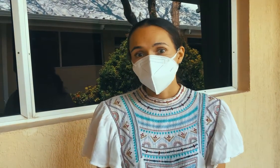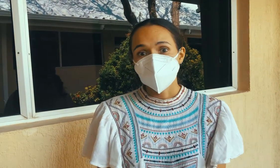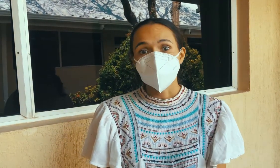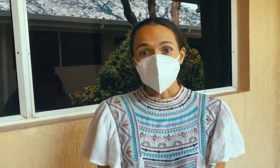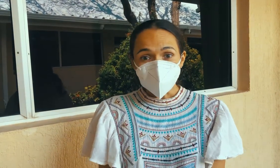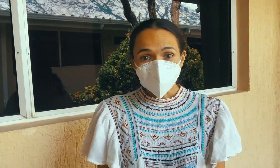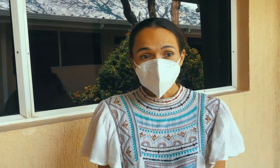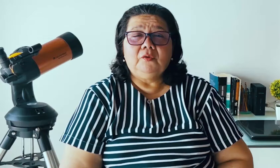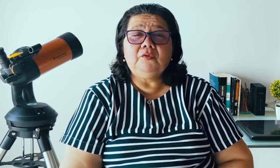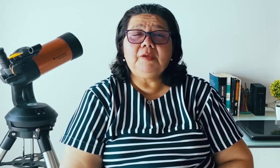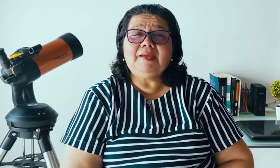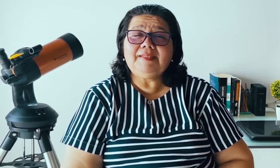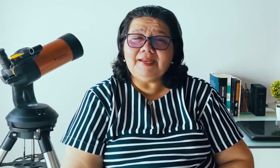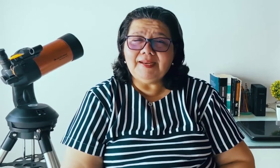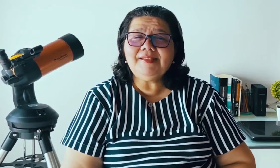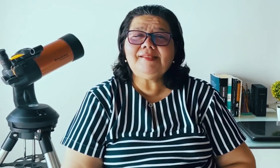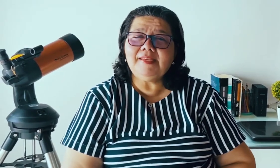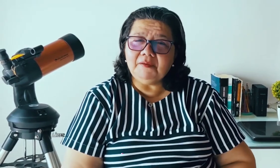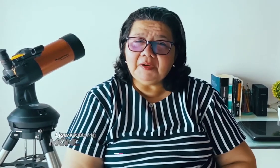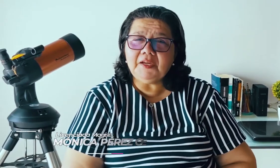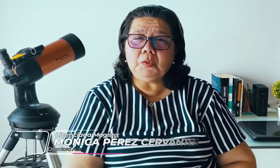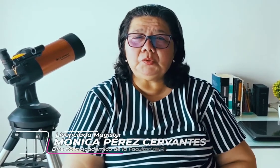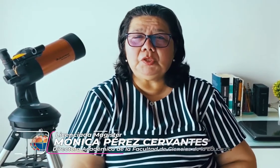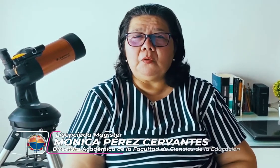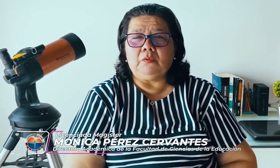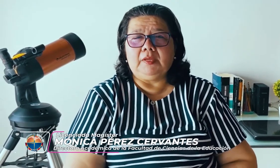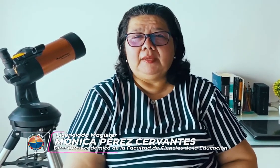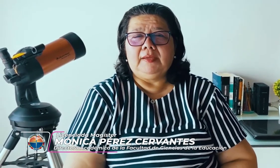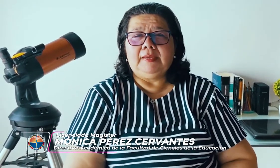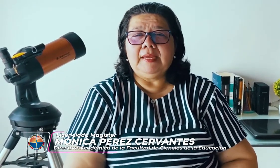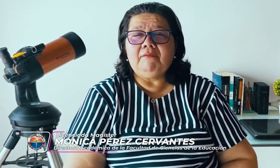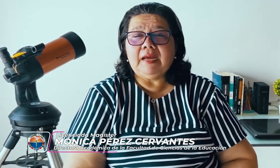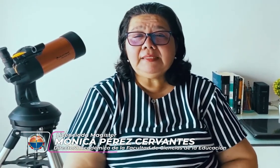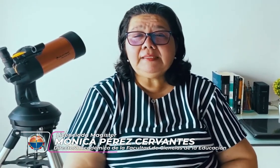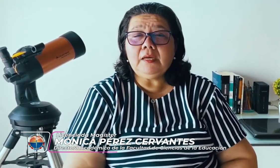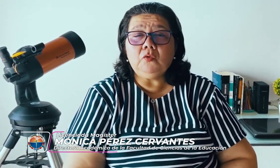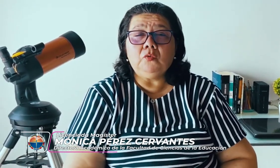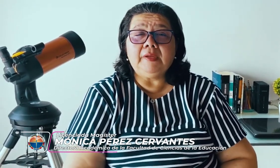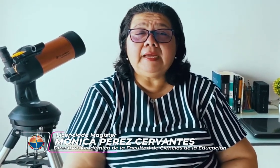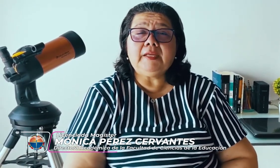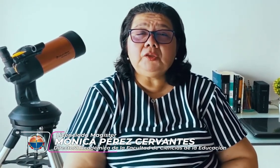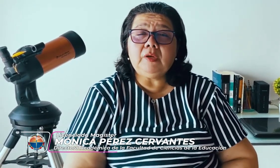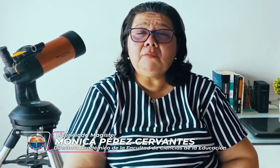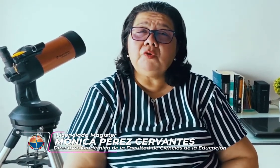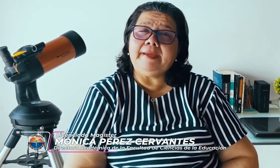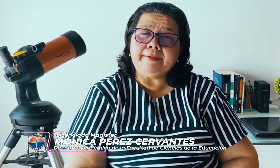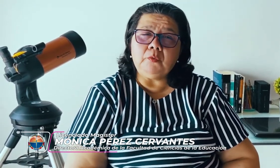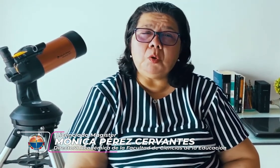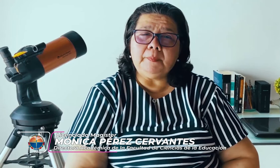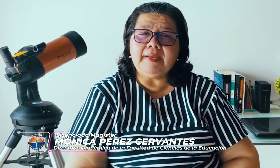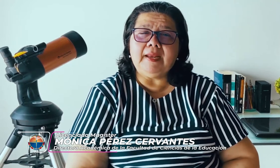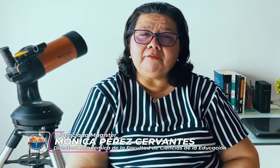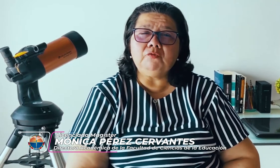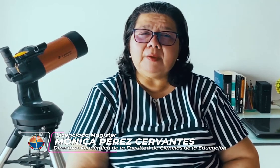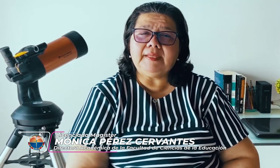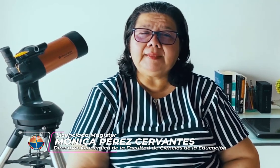molecular. UniMagdalena siembra inclusión y avanza ubicando a la mujer como un pilar